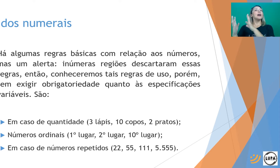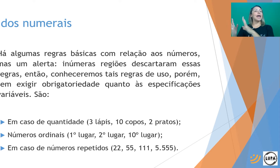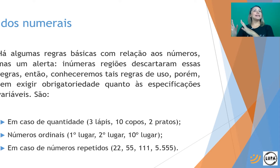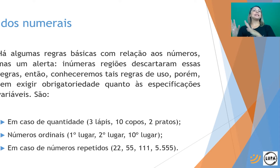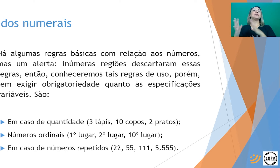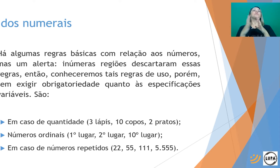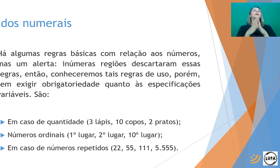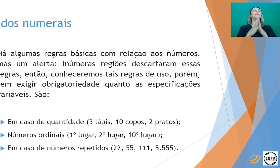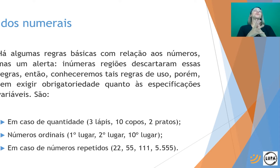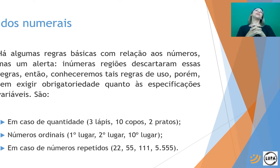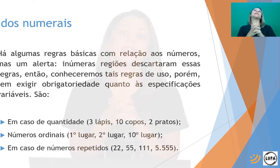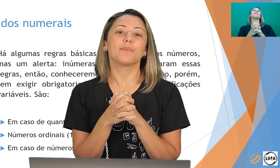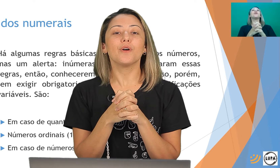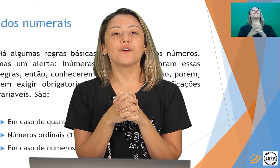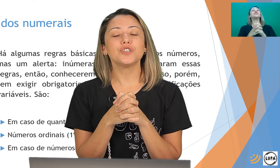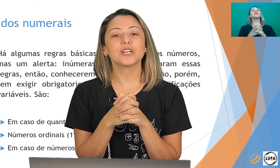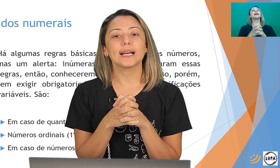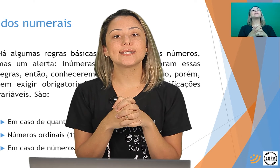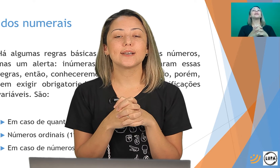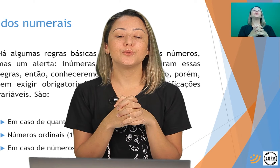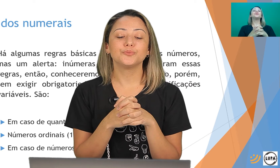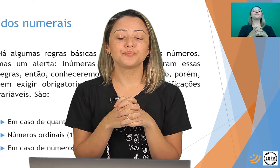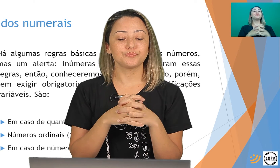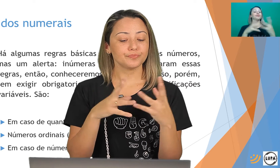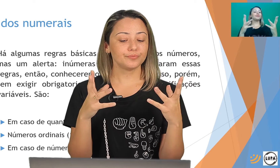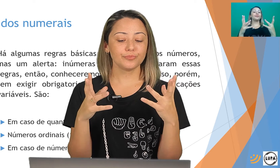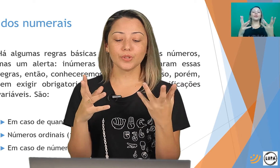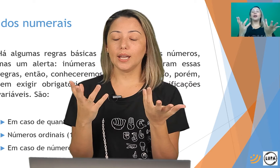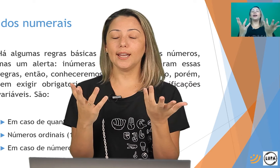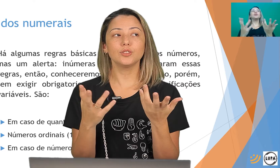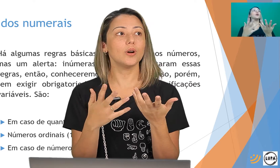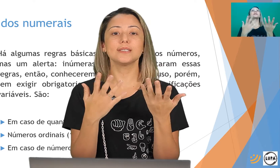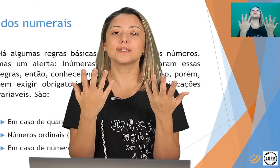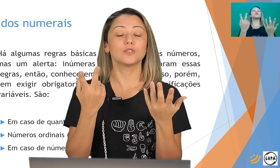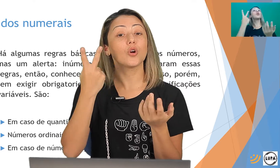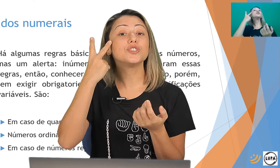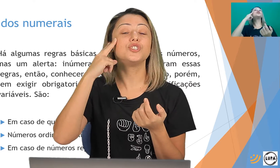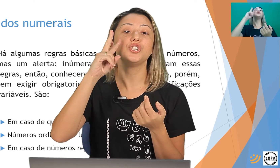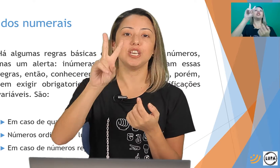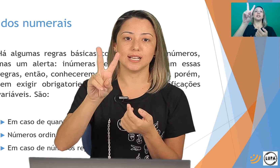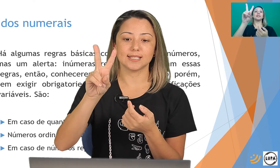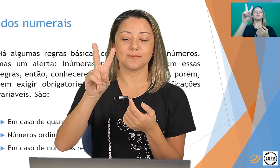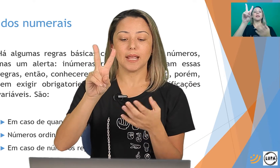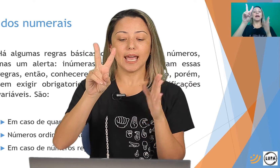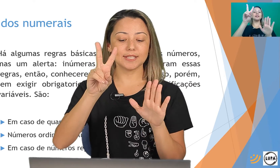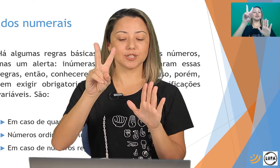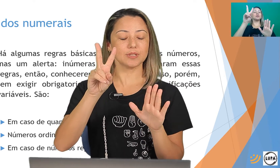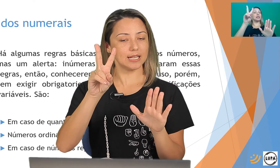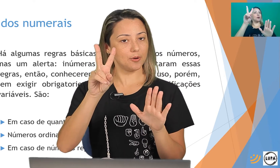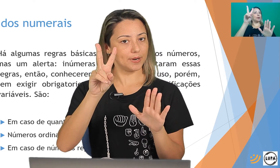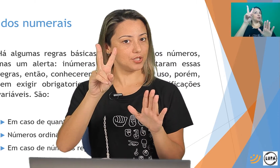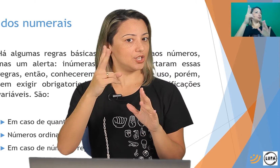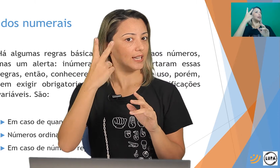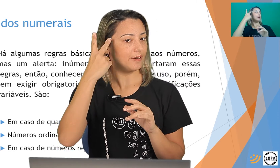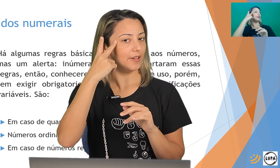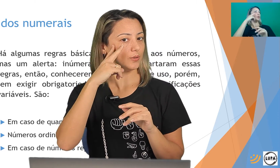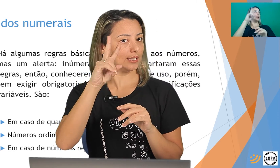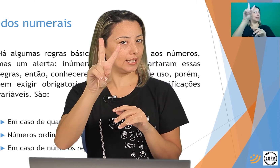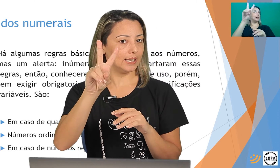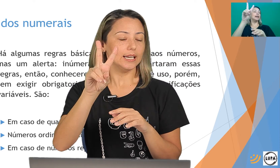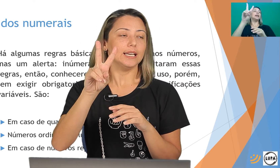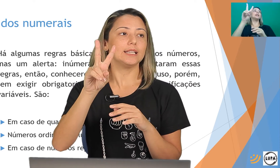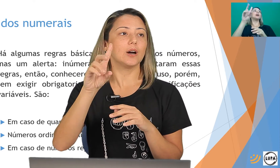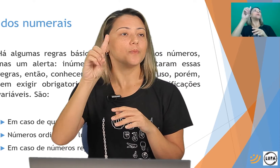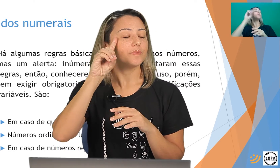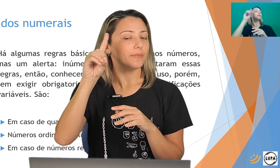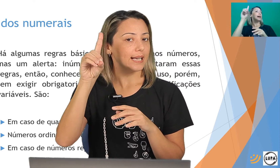altos, é assim. Mas, por exemplo, eu vou indicar que são 2 dias. Existe o sinal para dia que é feito